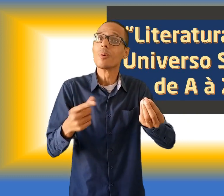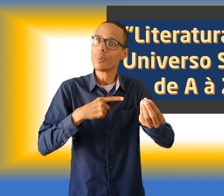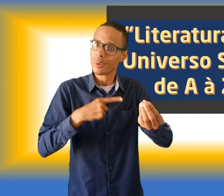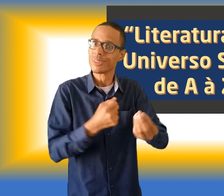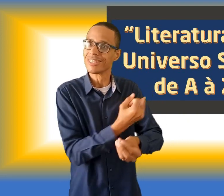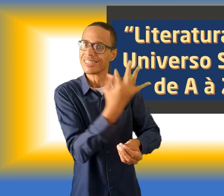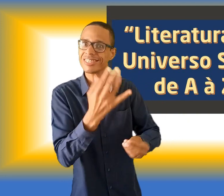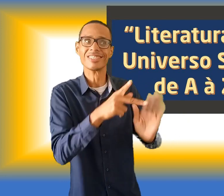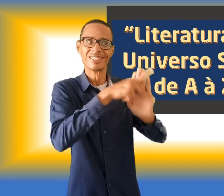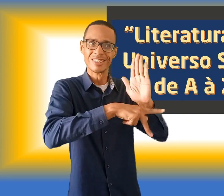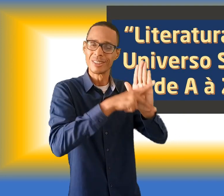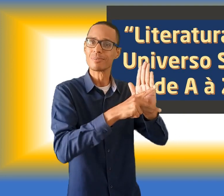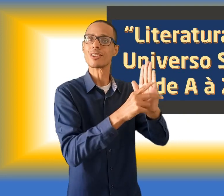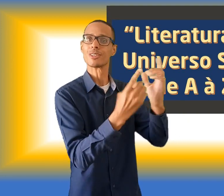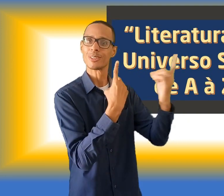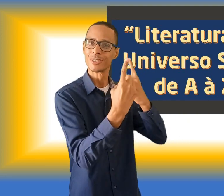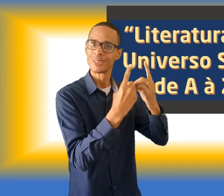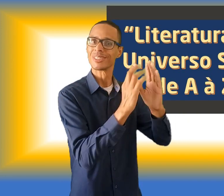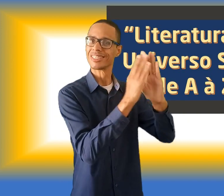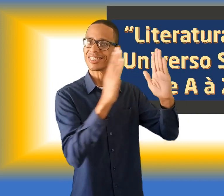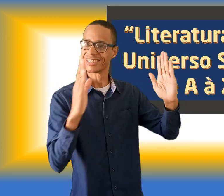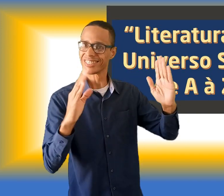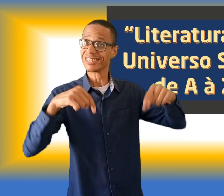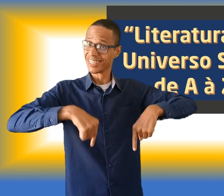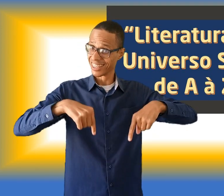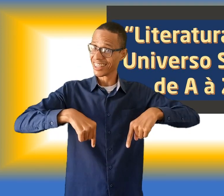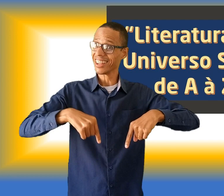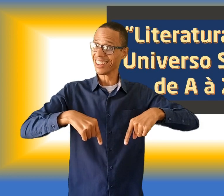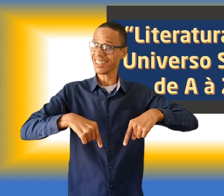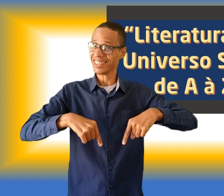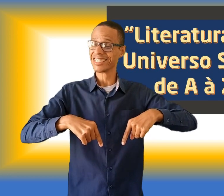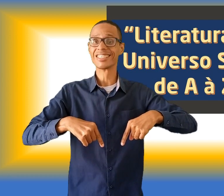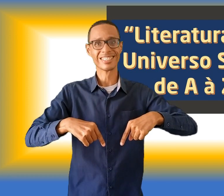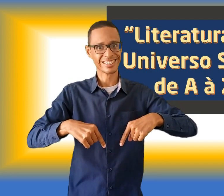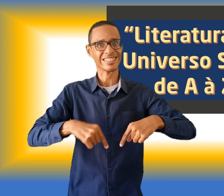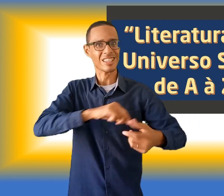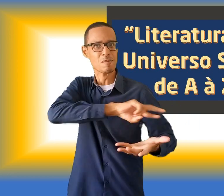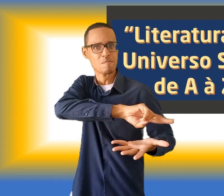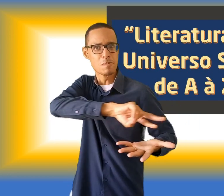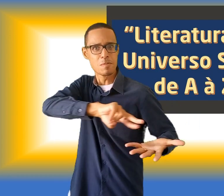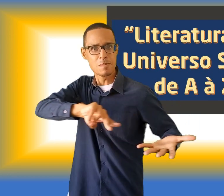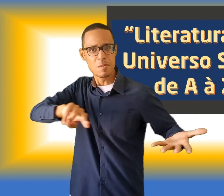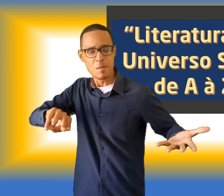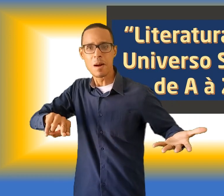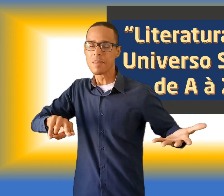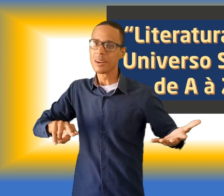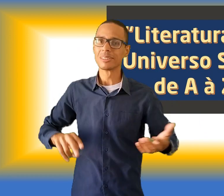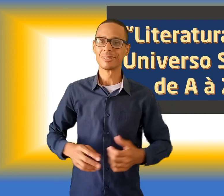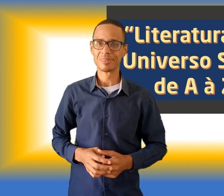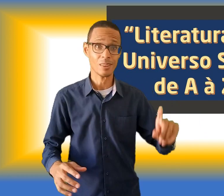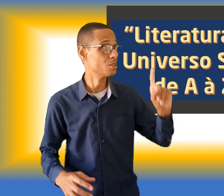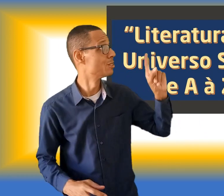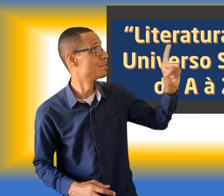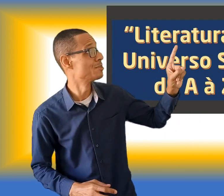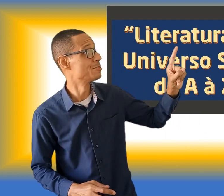e alguns deles foram apresentados pelos seus autores no nosso Dialogando com a